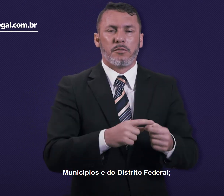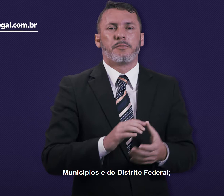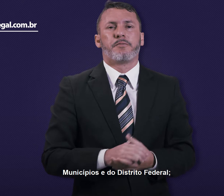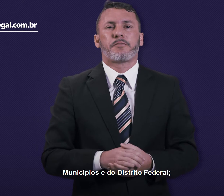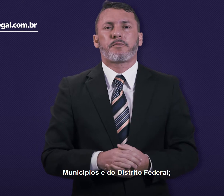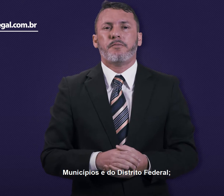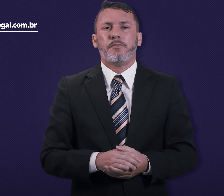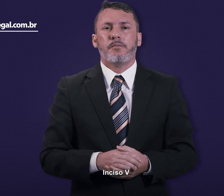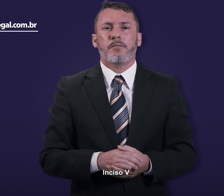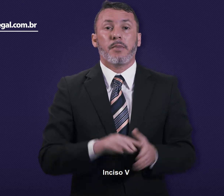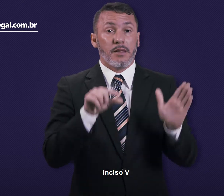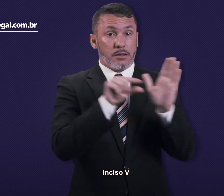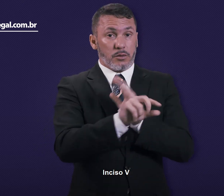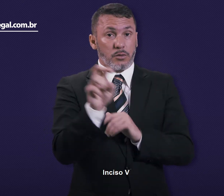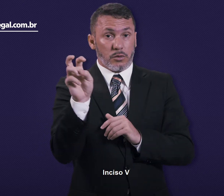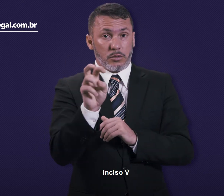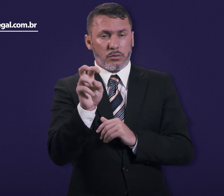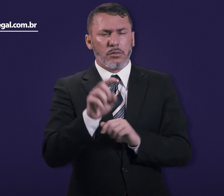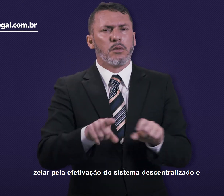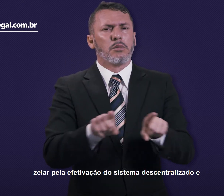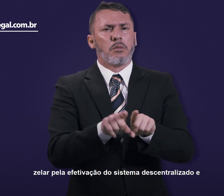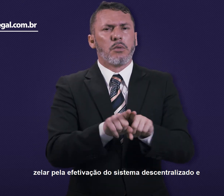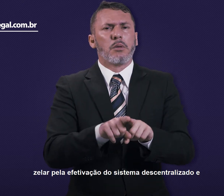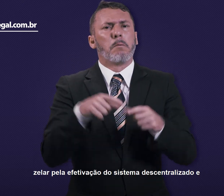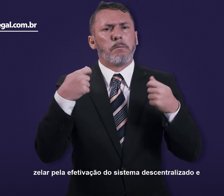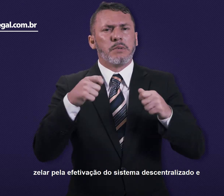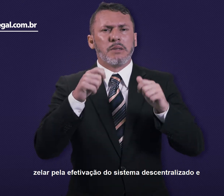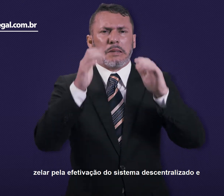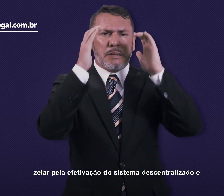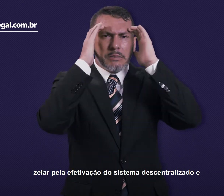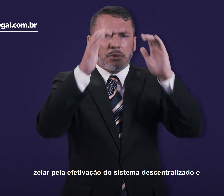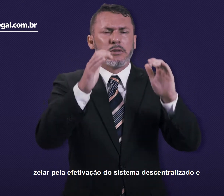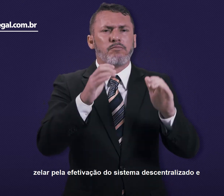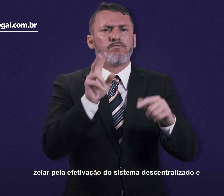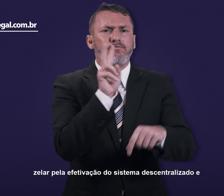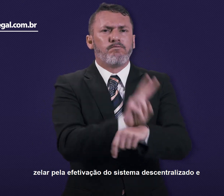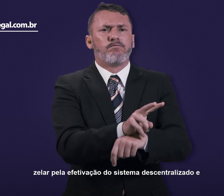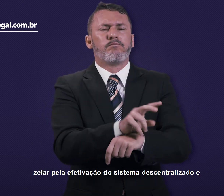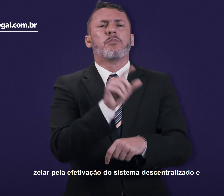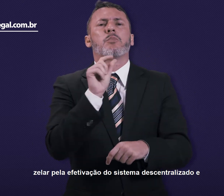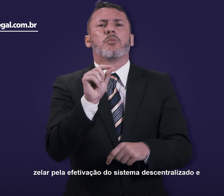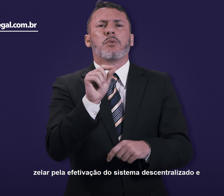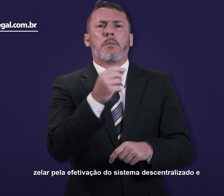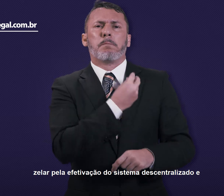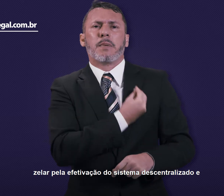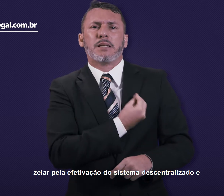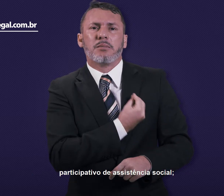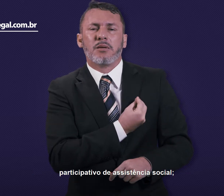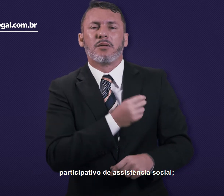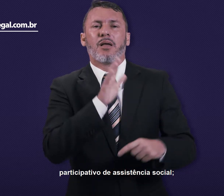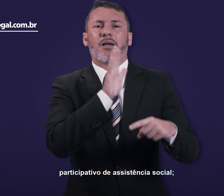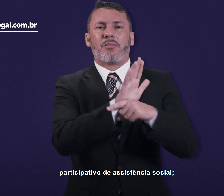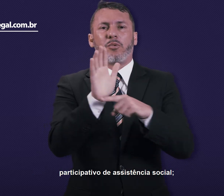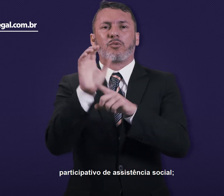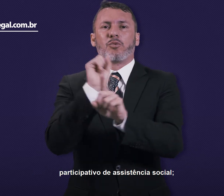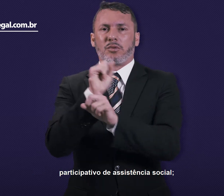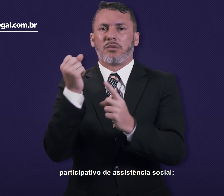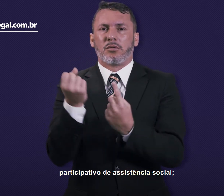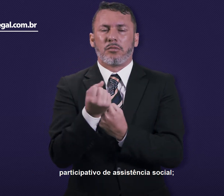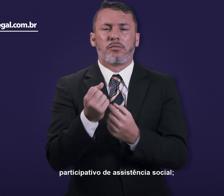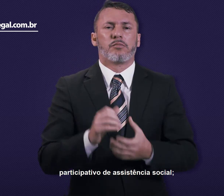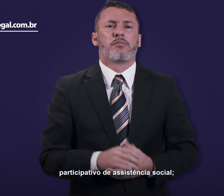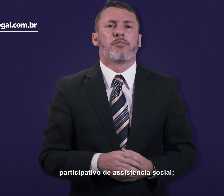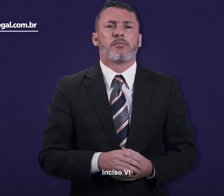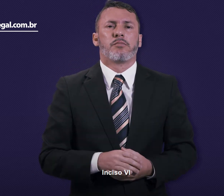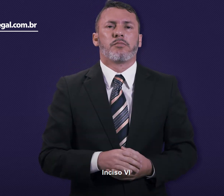do Distrito Federal. Inciso 5. Zelar pela efetivação do sistema descentralizado e participativo de